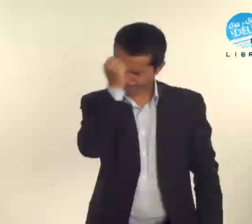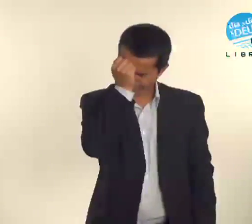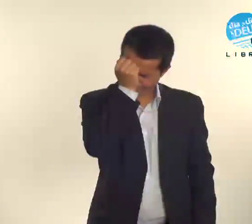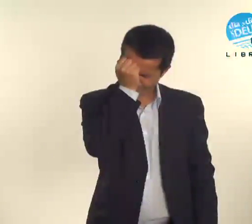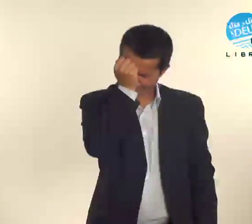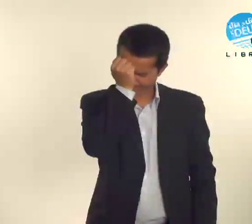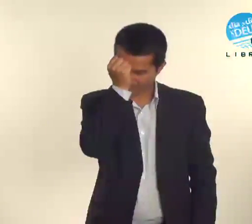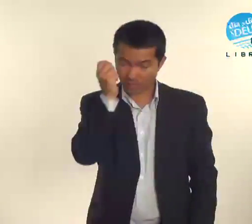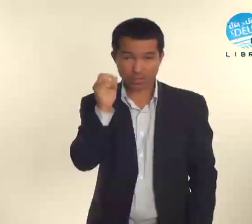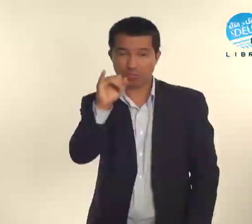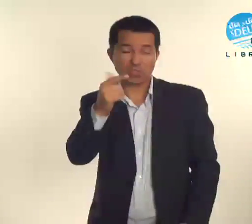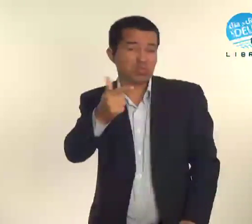arrependimento.